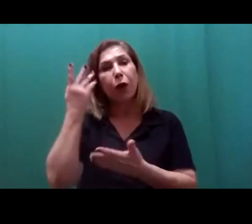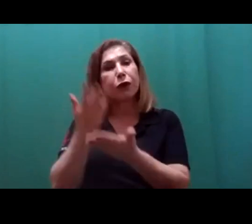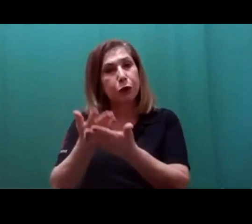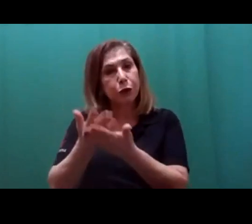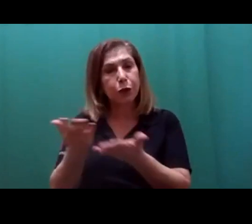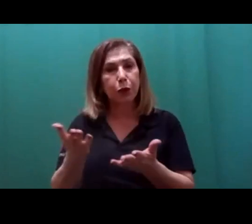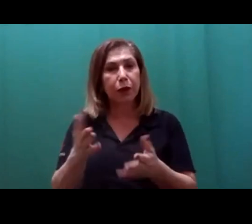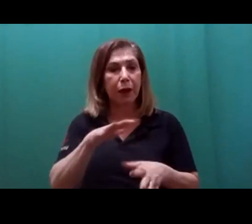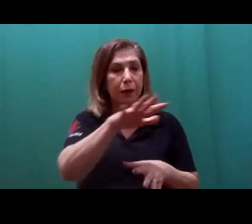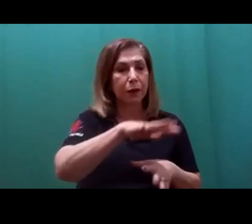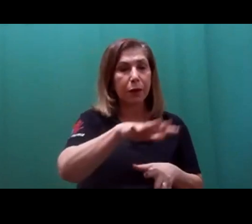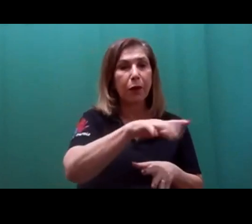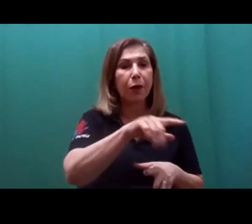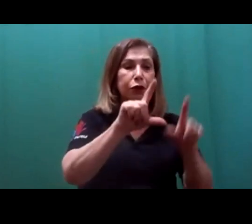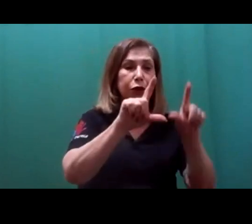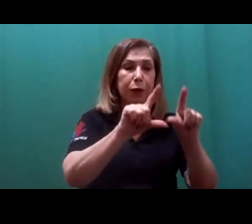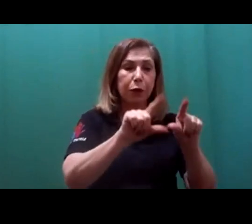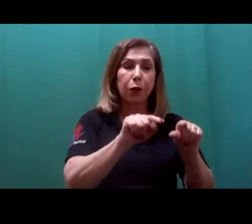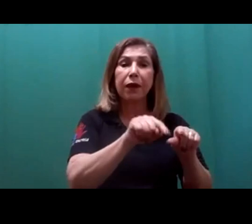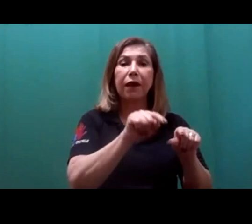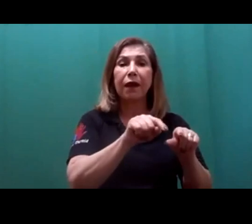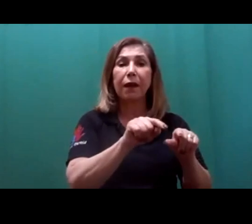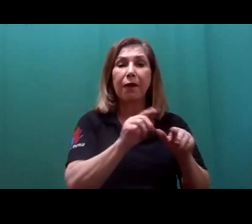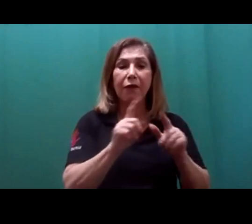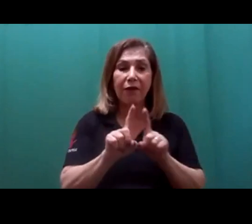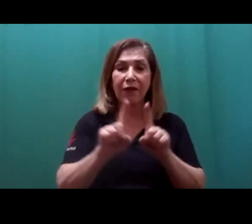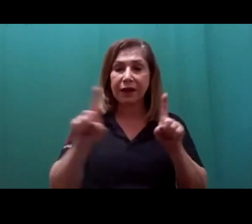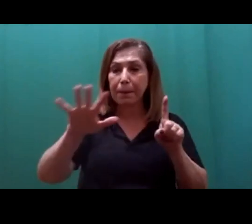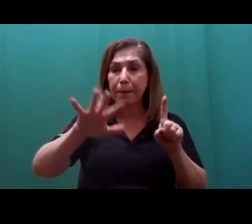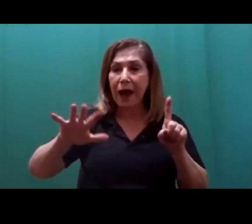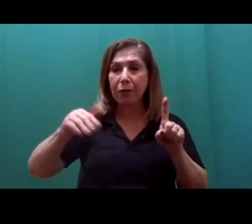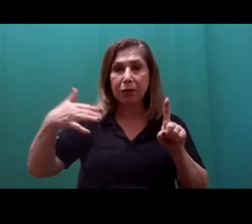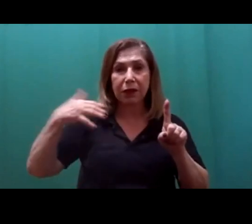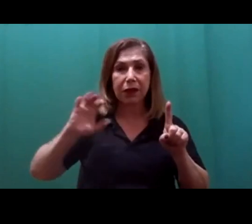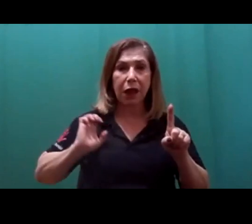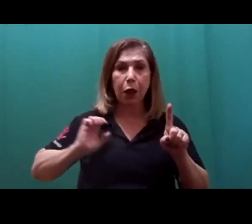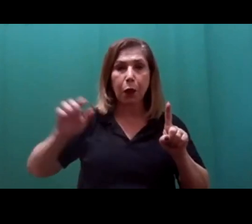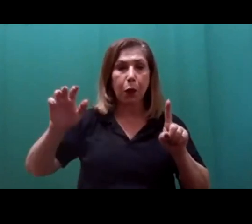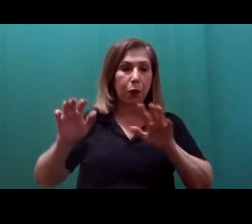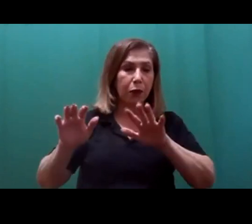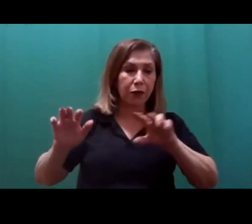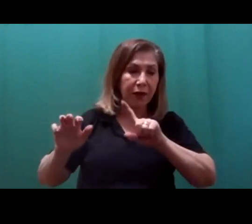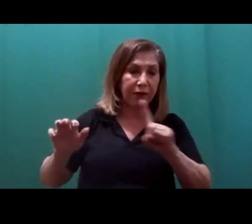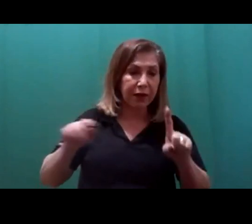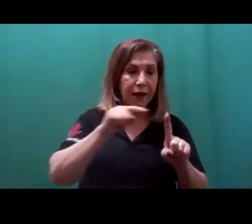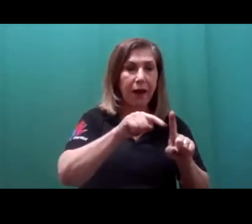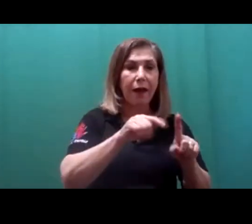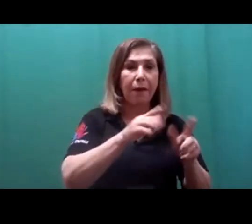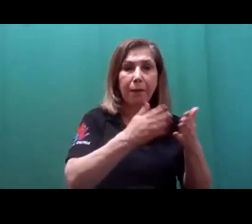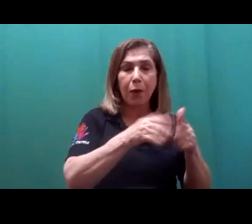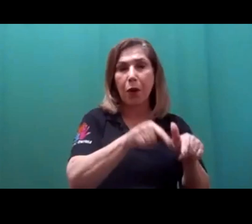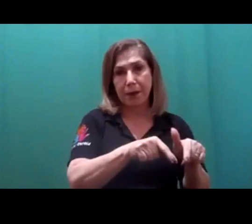soberania e a segurança vai diminuindo conforme você vai se afastando desses bairros, né? E aí a gente precisa repensar a